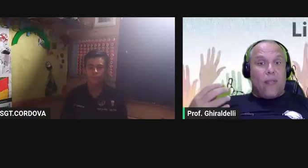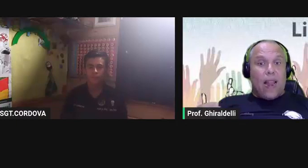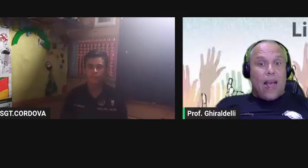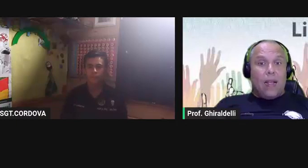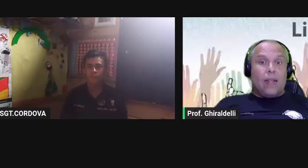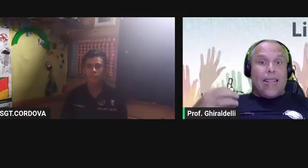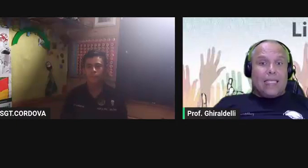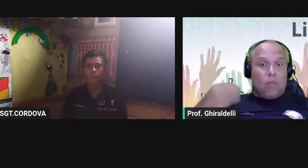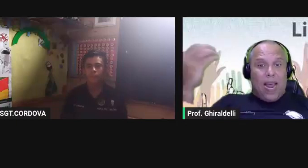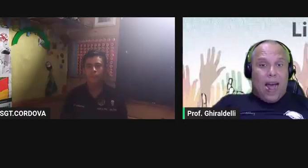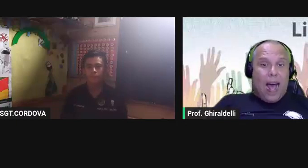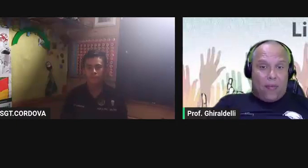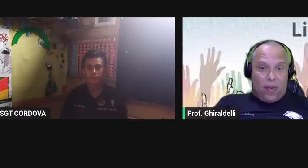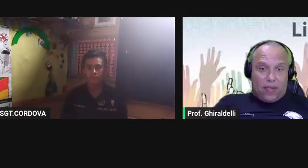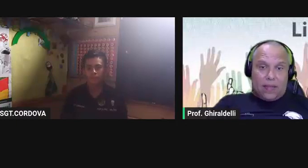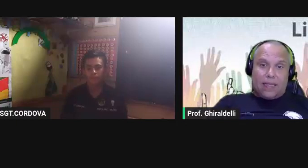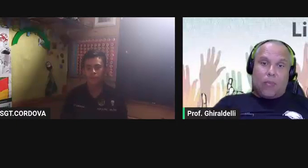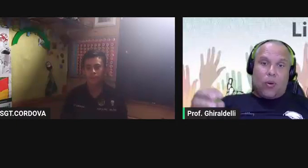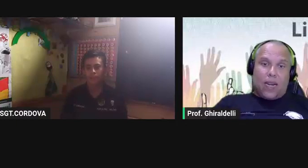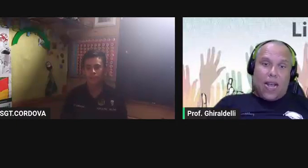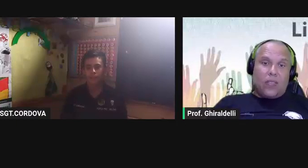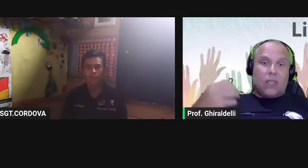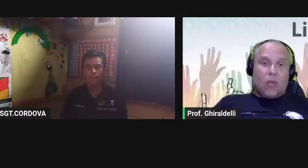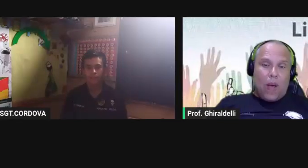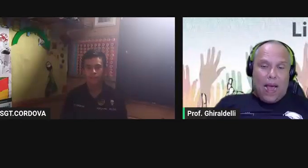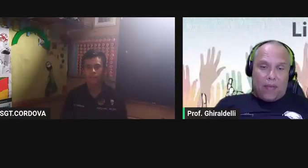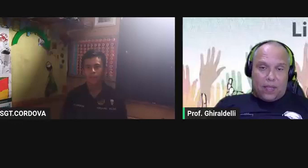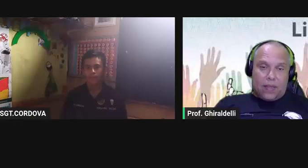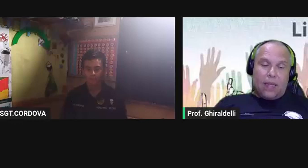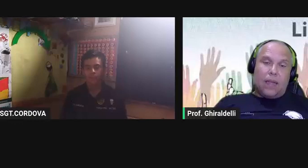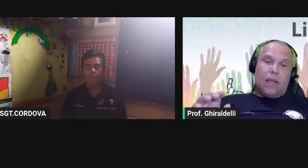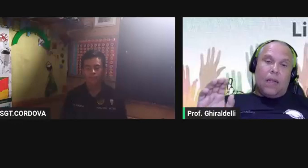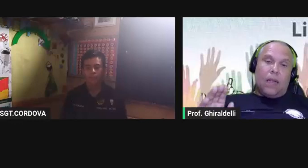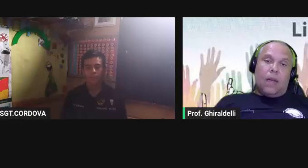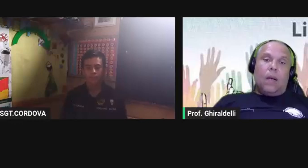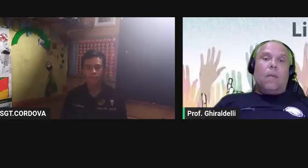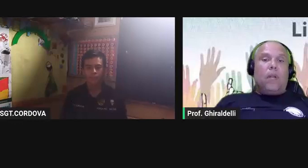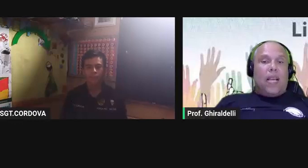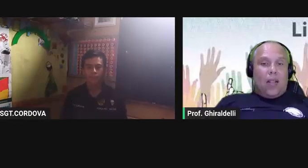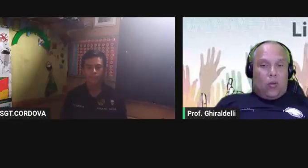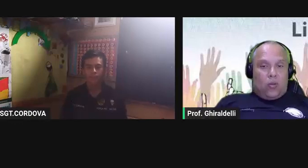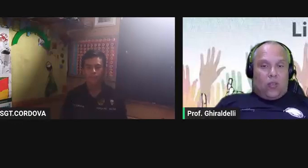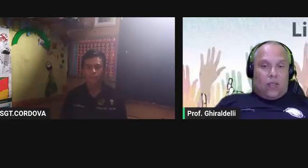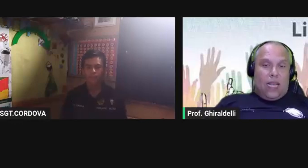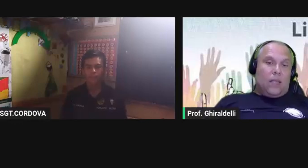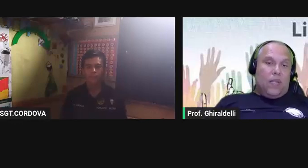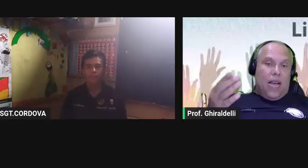falar das palavras, das abordagens com palavras. Obrigado a todos vocês,